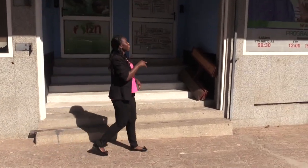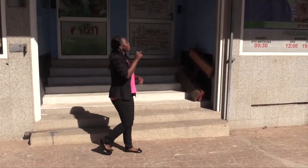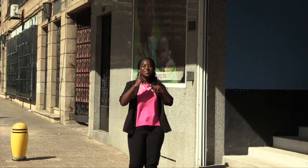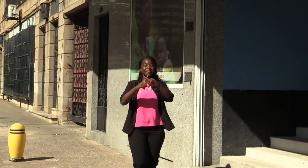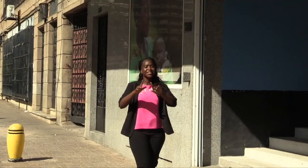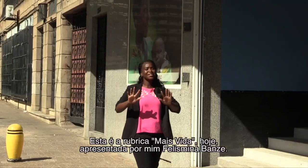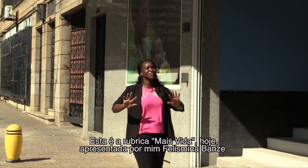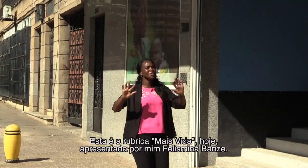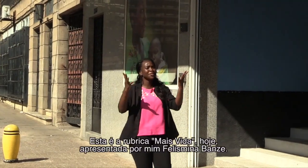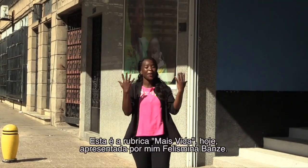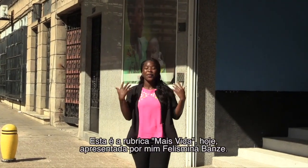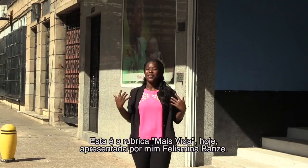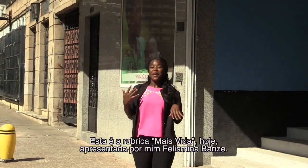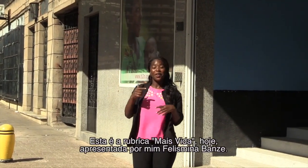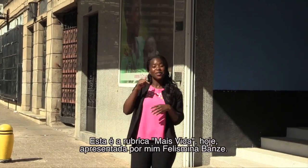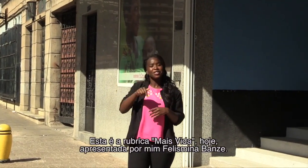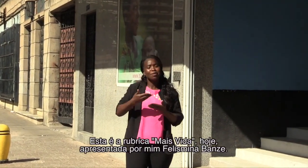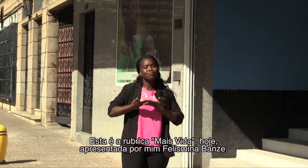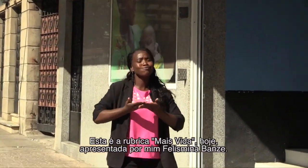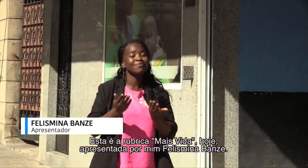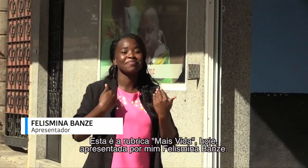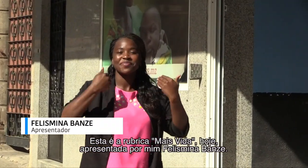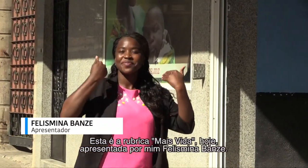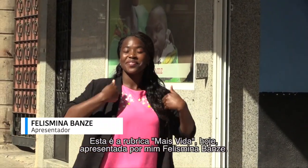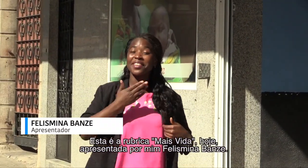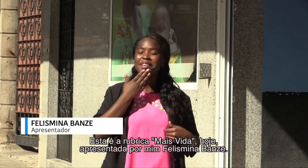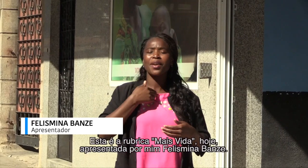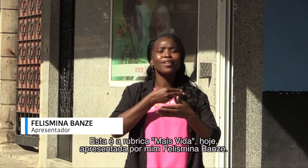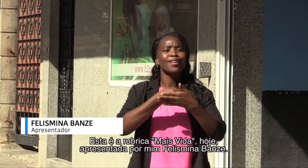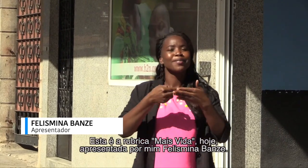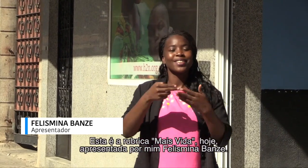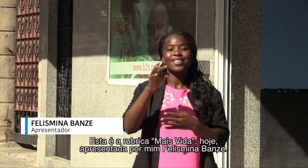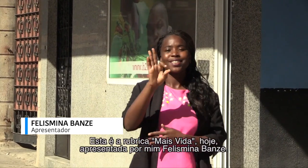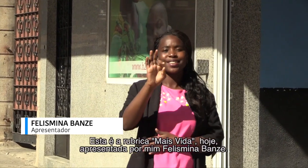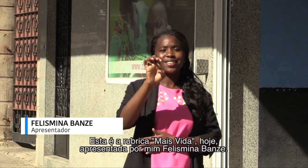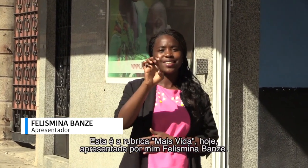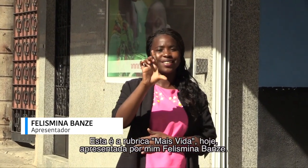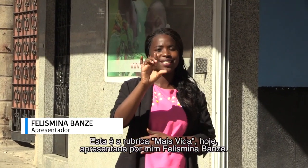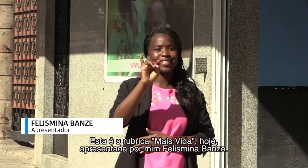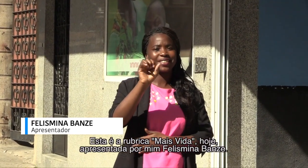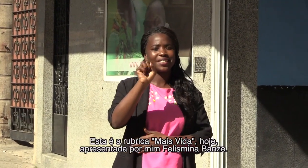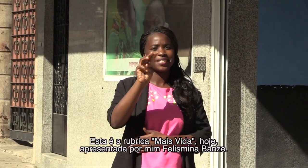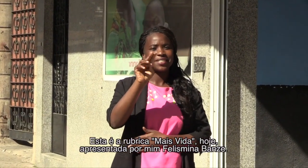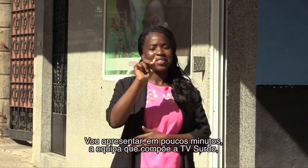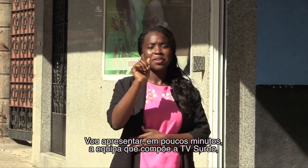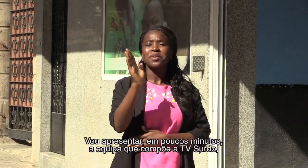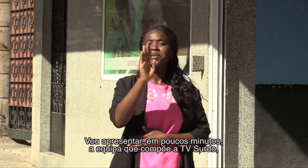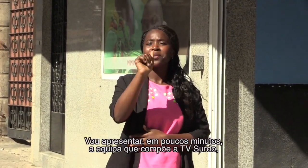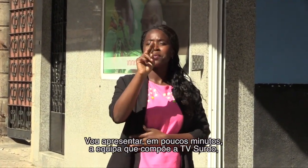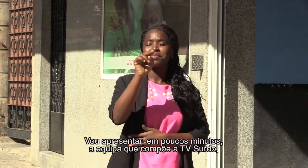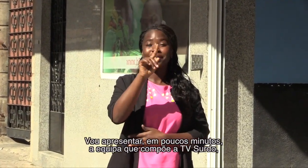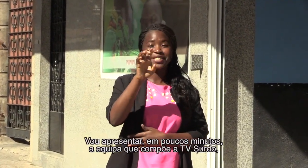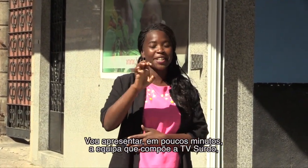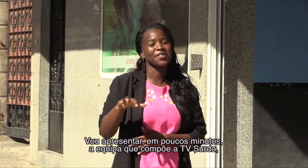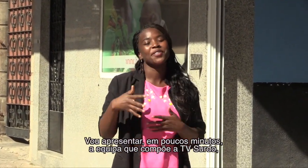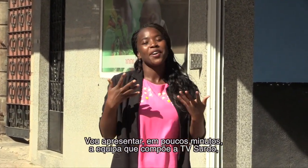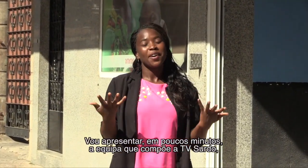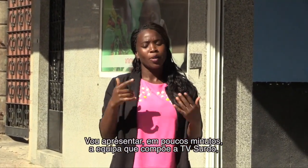Esta é a rubrica Mais Vida, hoje apresentada por mim, Felizmina Banz. Vou apresentar em poucos minutos